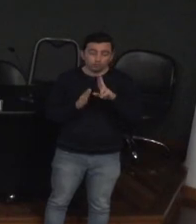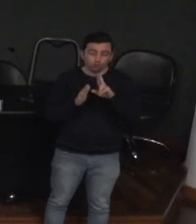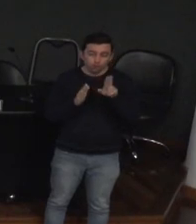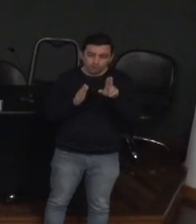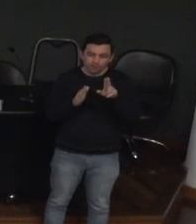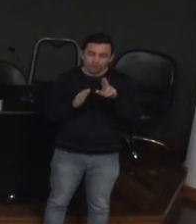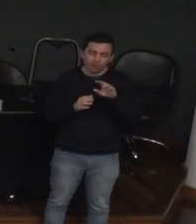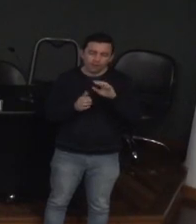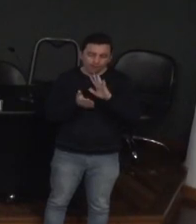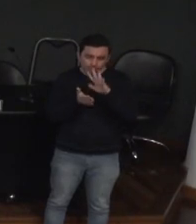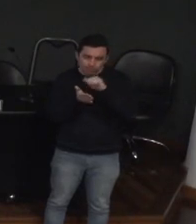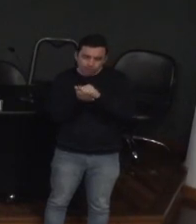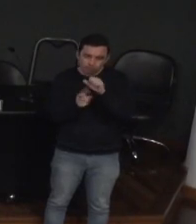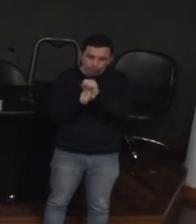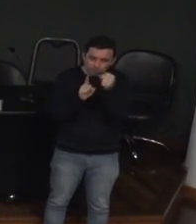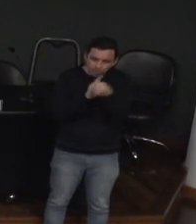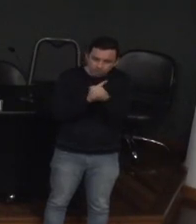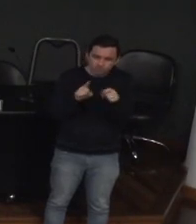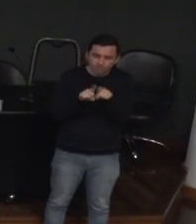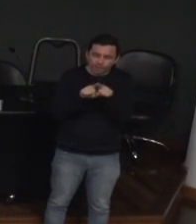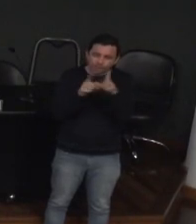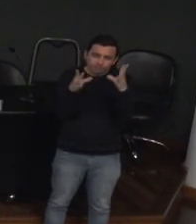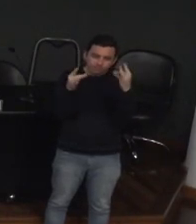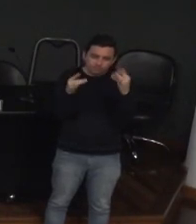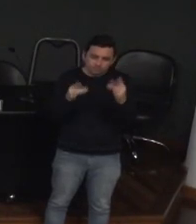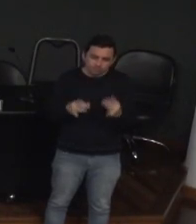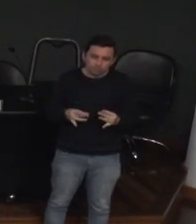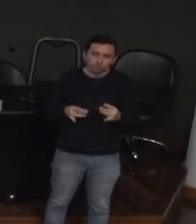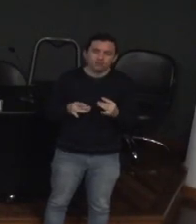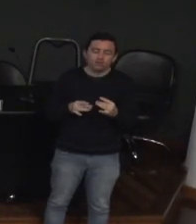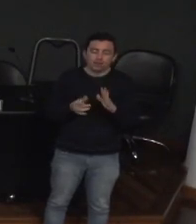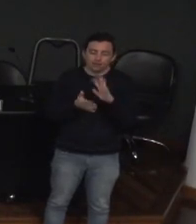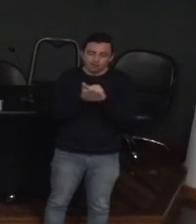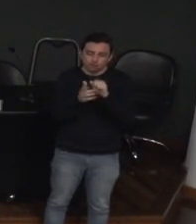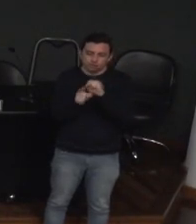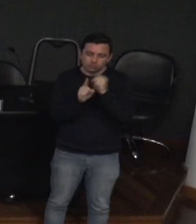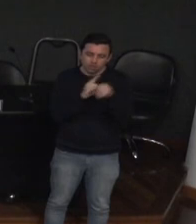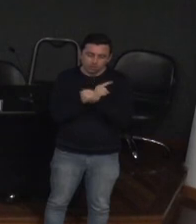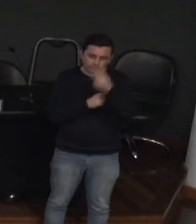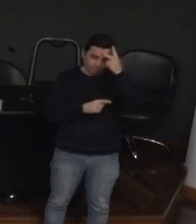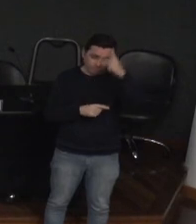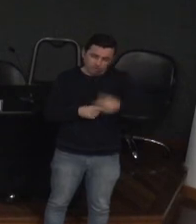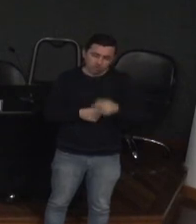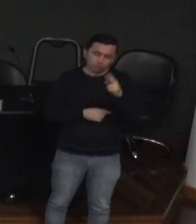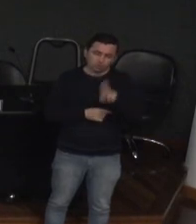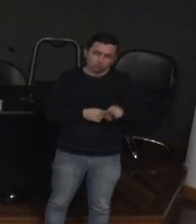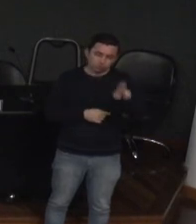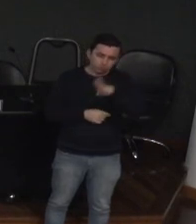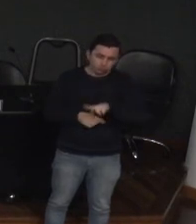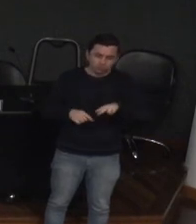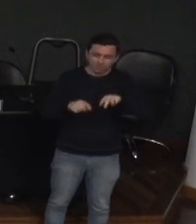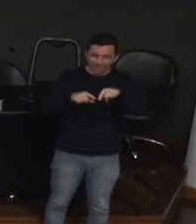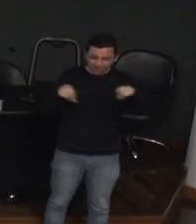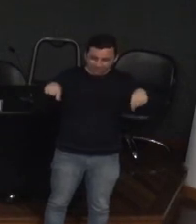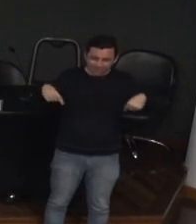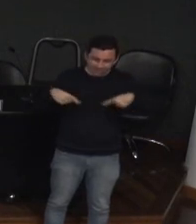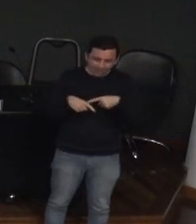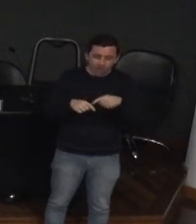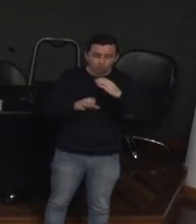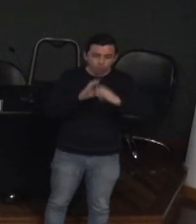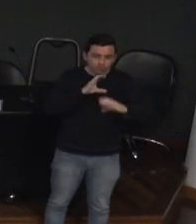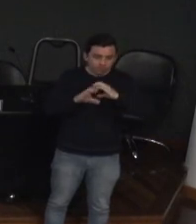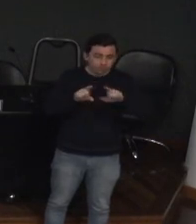então, é cadastro social. A descrição, cadastro social para utilização do gabinete para comunicações e